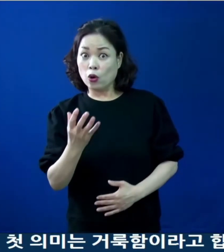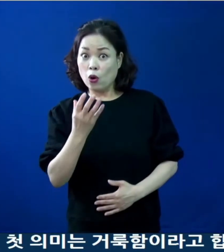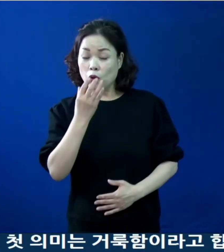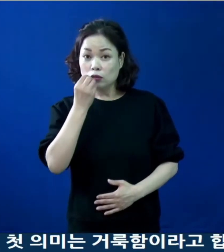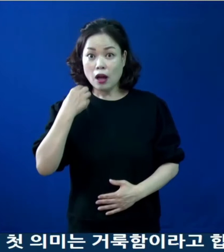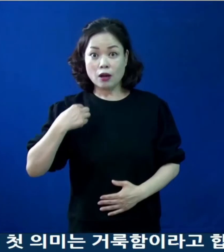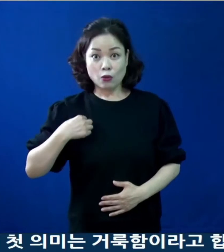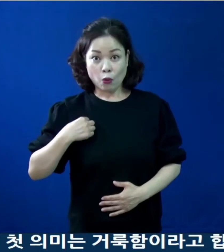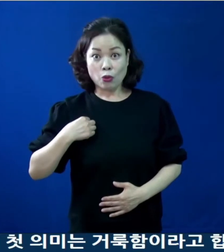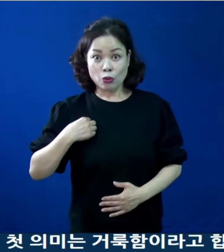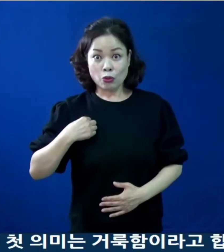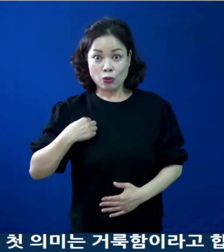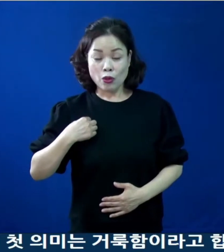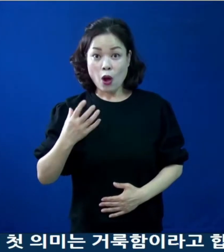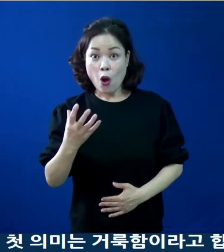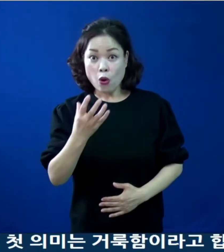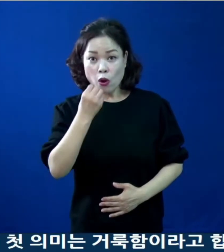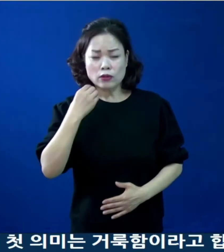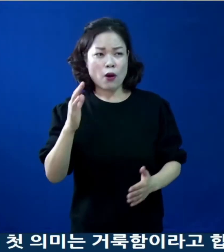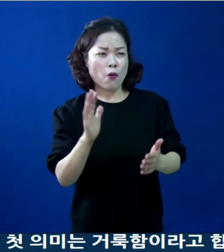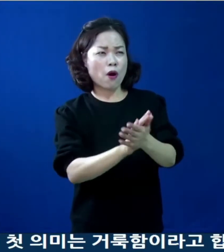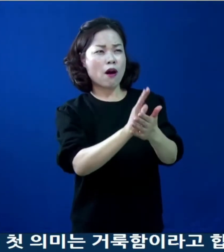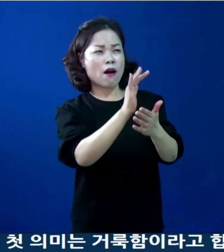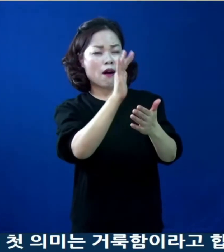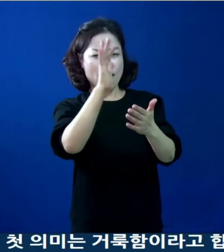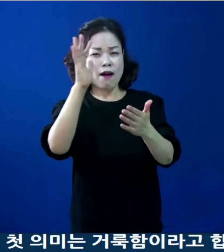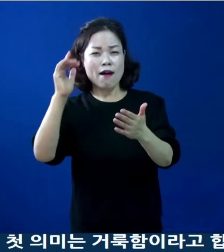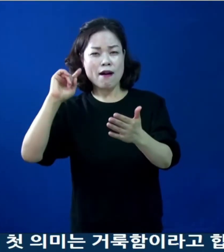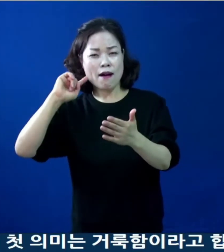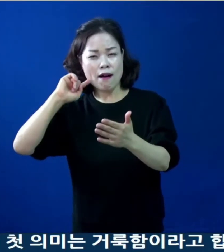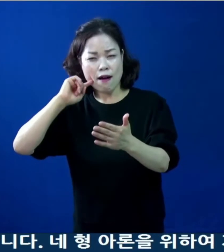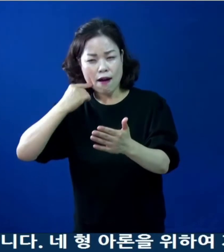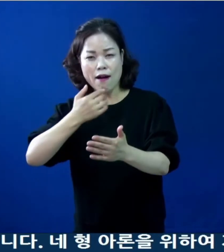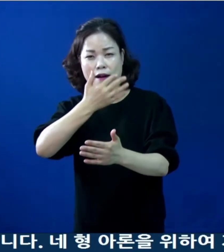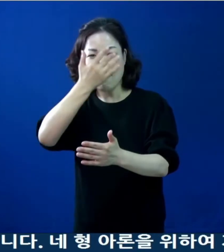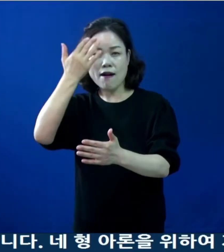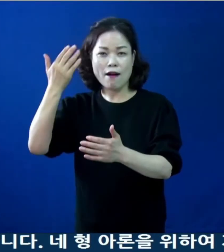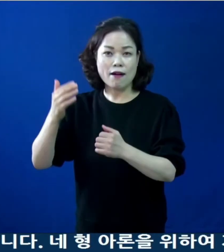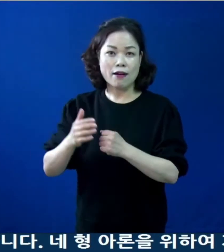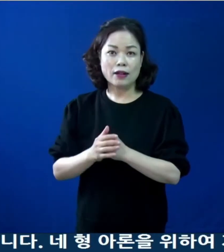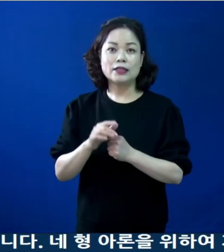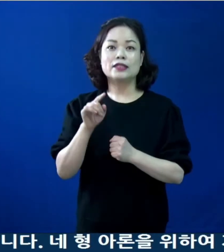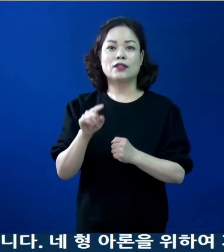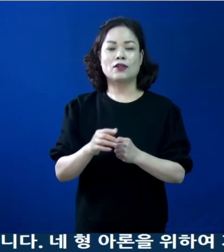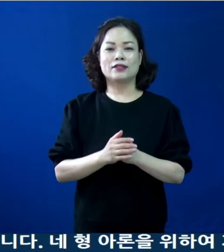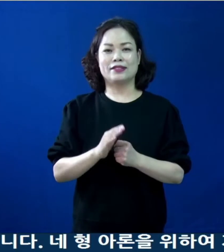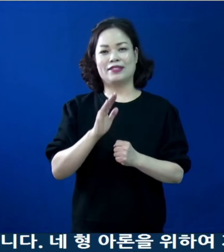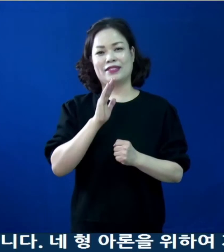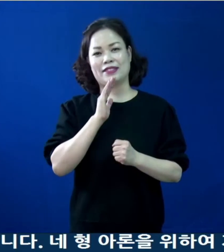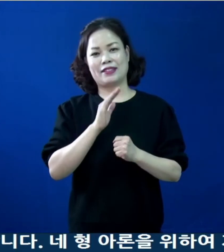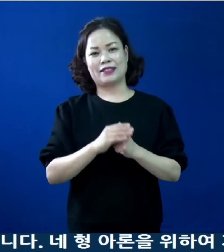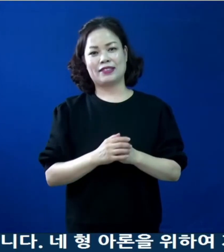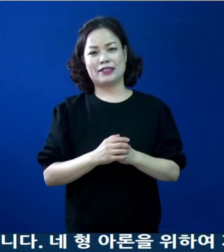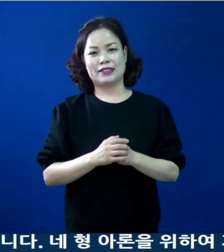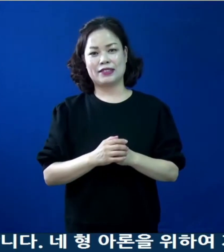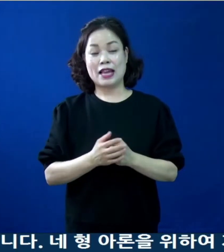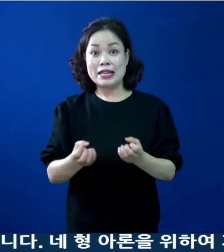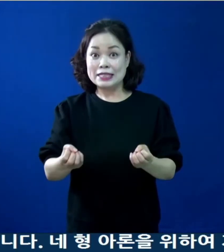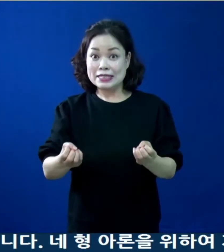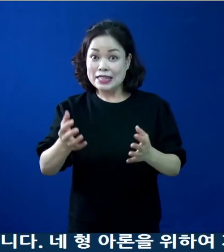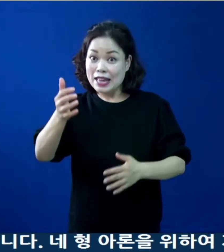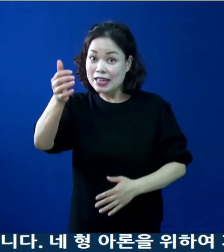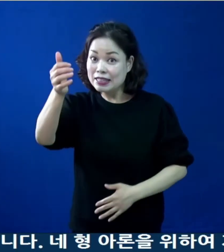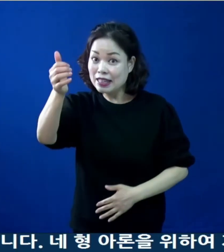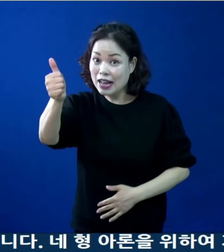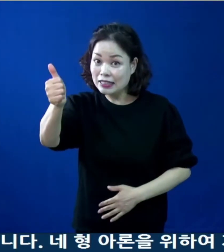거룩한 옷이라고 얘기합니다. 그 거룩한 옷이 영화롭고 아름답다고 얘기를 합니다. 이것은 사실은